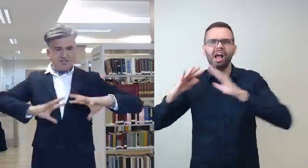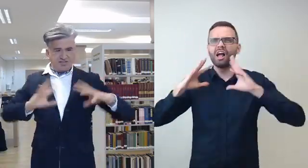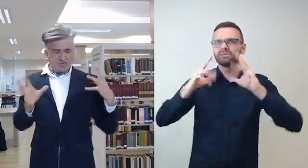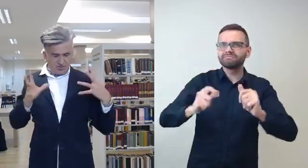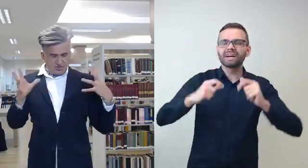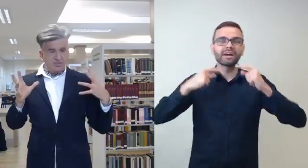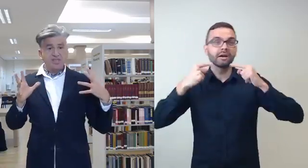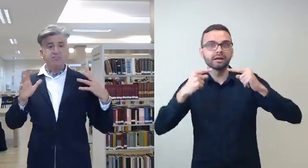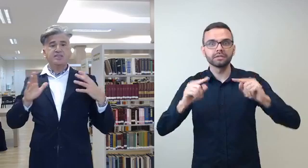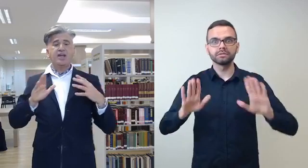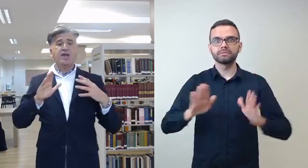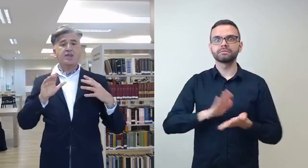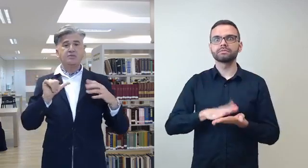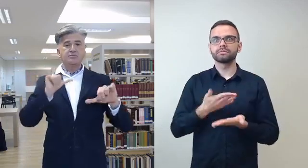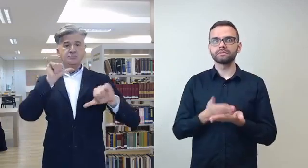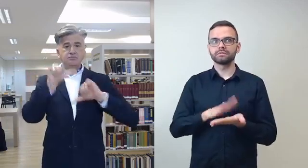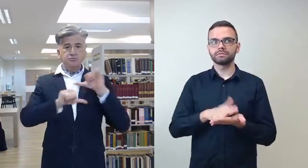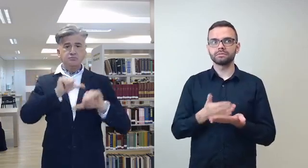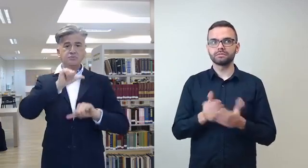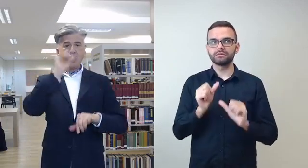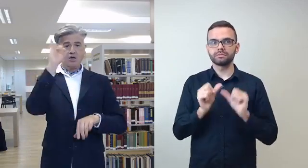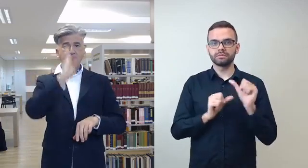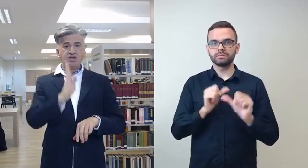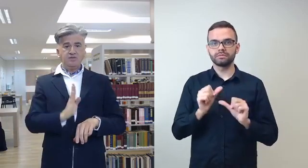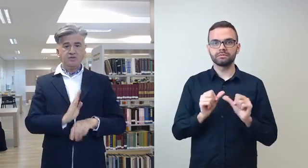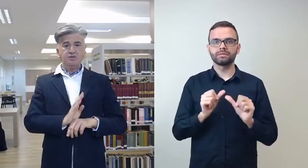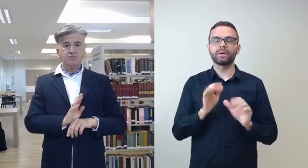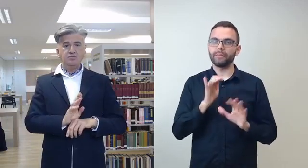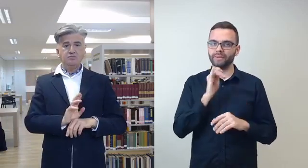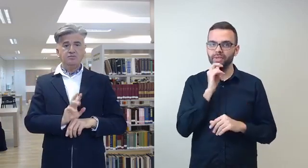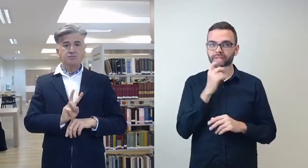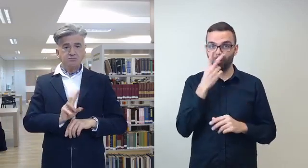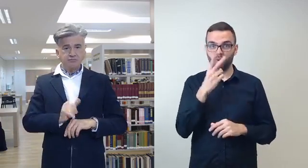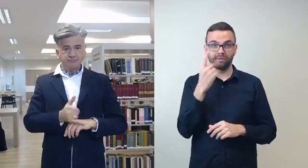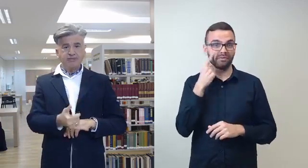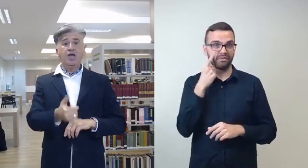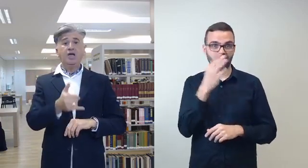fica dizendo isso, e o intérprete está lá, né? Mudar o Brasil,